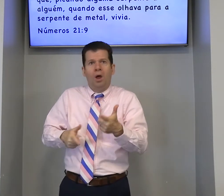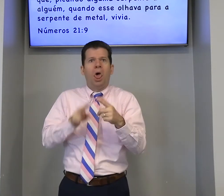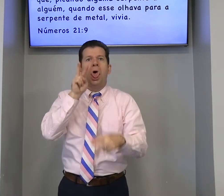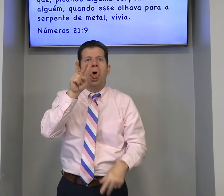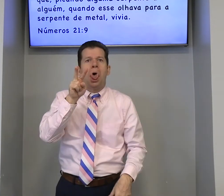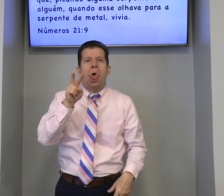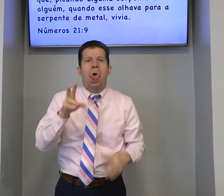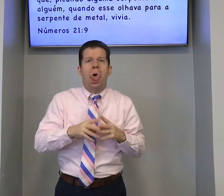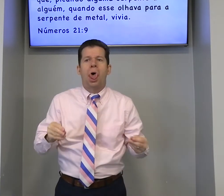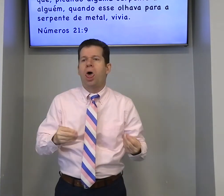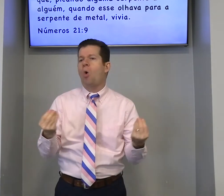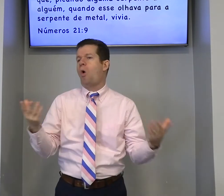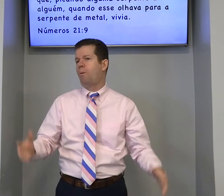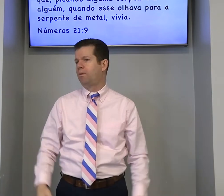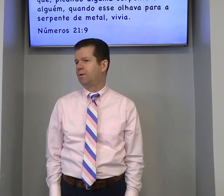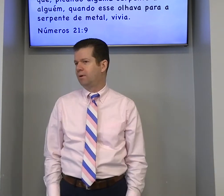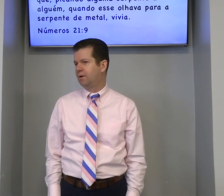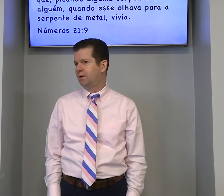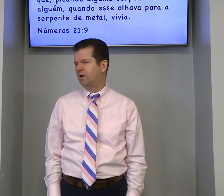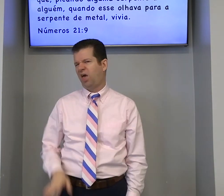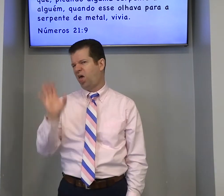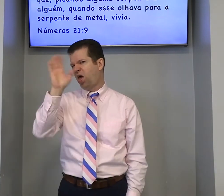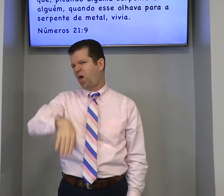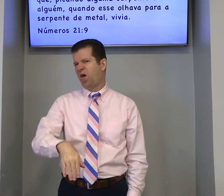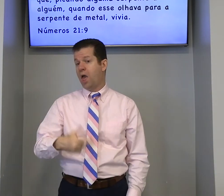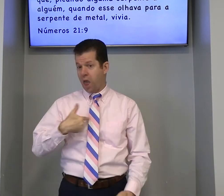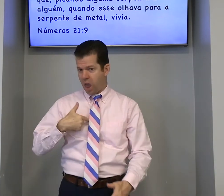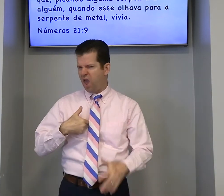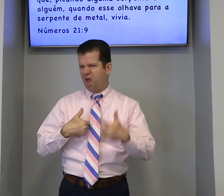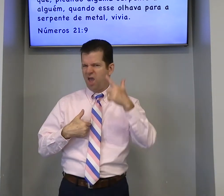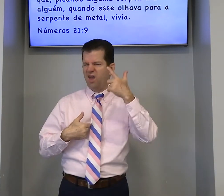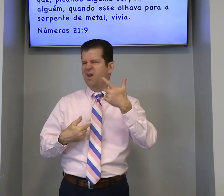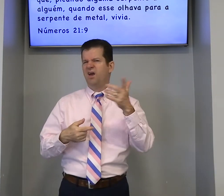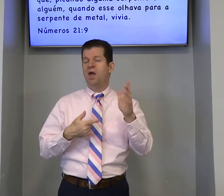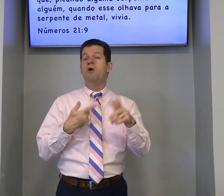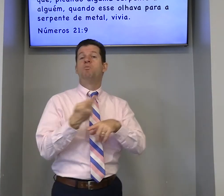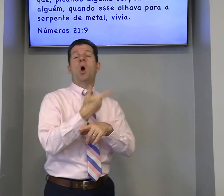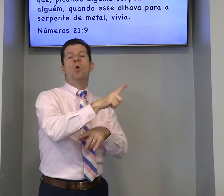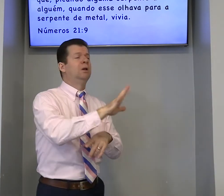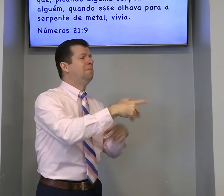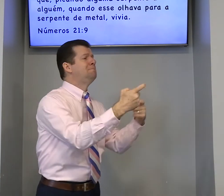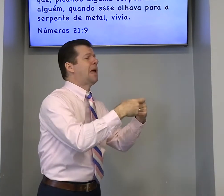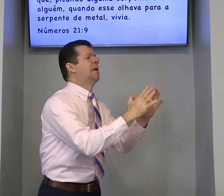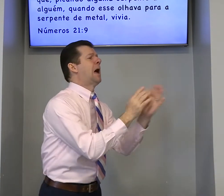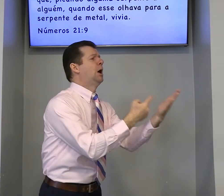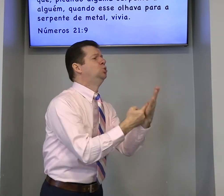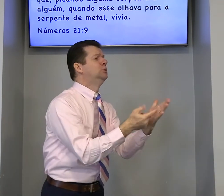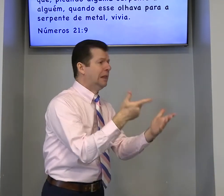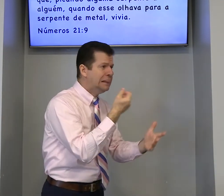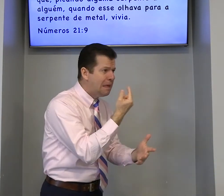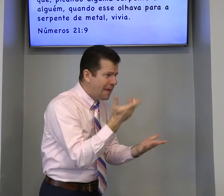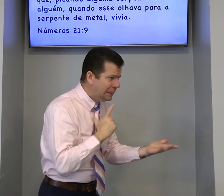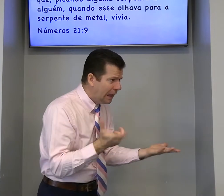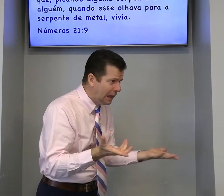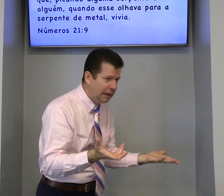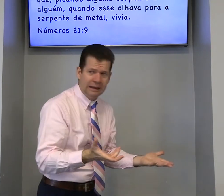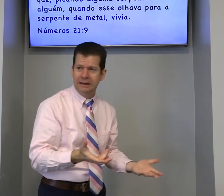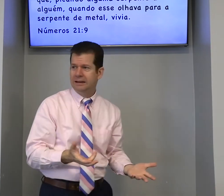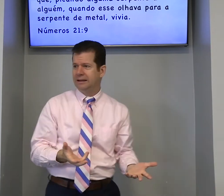Imagina que eu sou picada, eu estou sangrando, como que eu vou olhar para essa serpente na haste? Eu vou no médico, eu